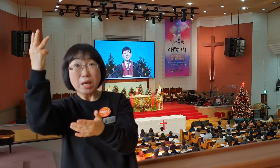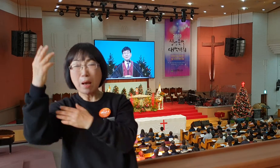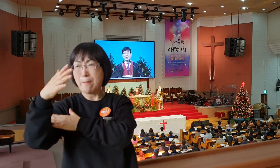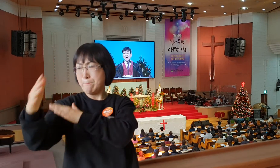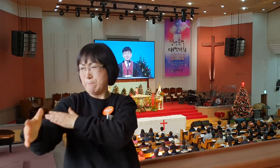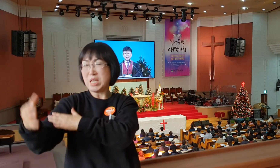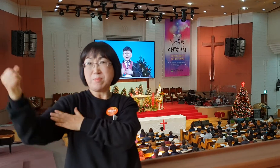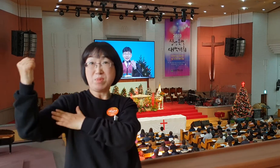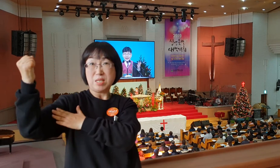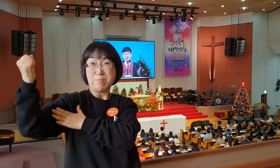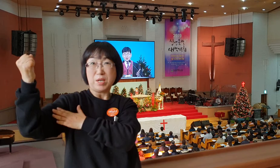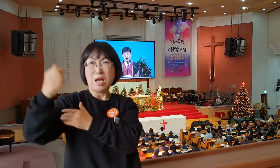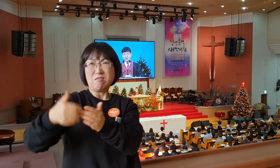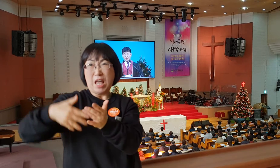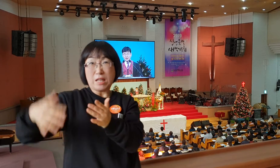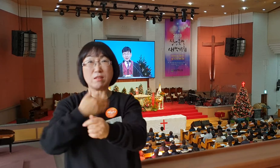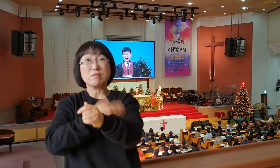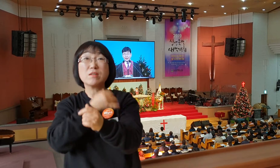셉니까 아니면